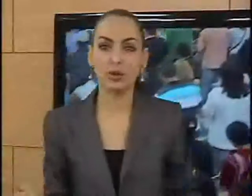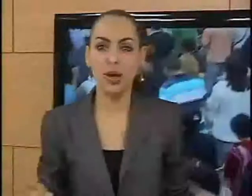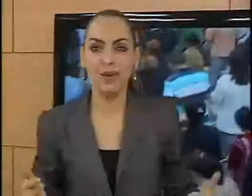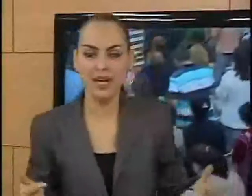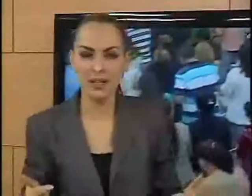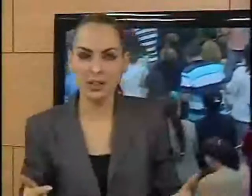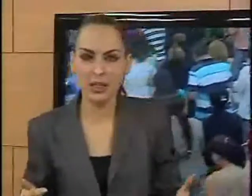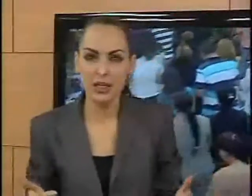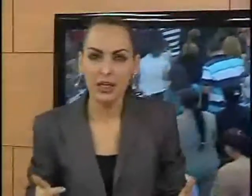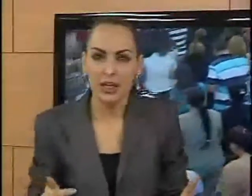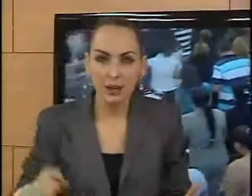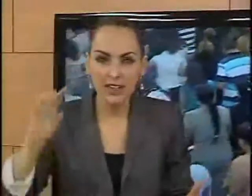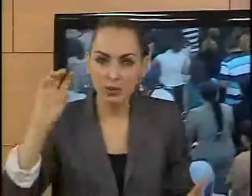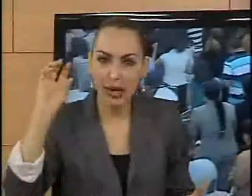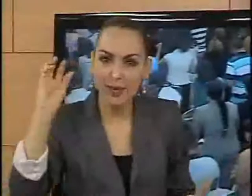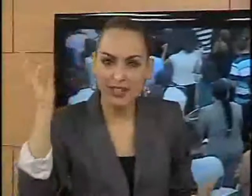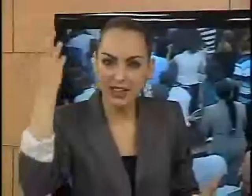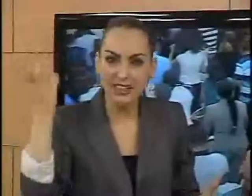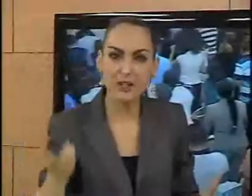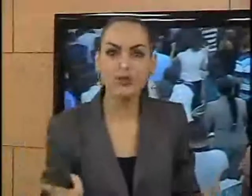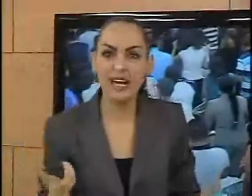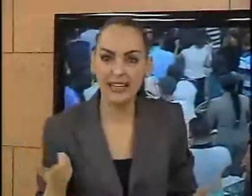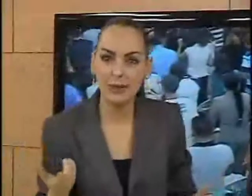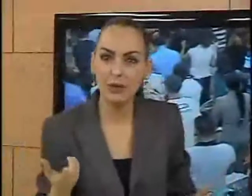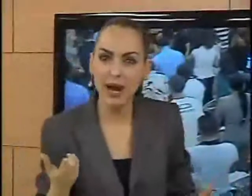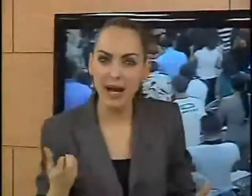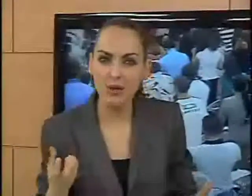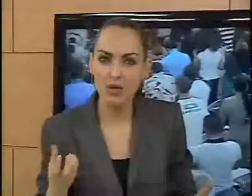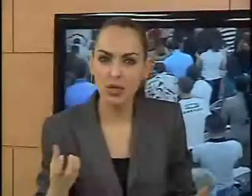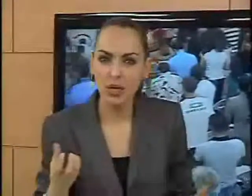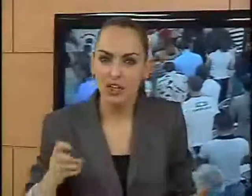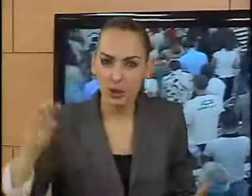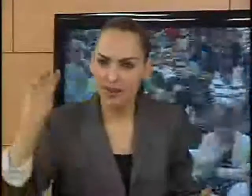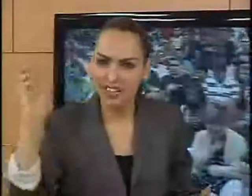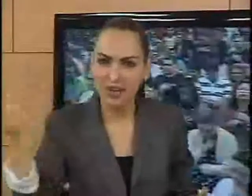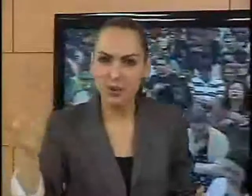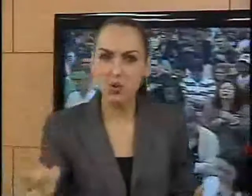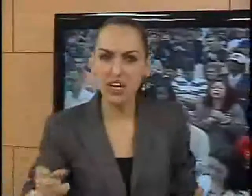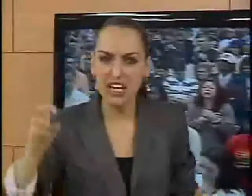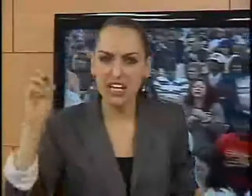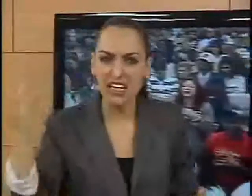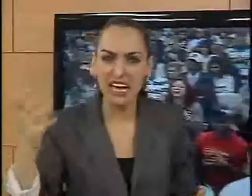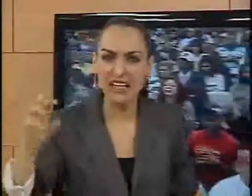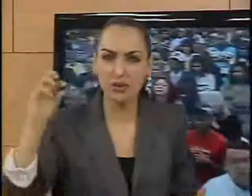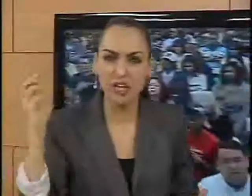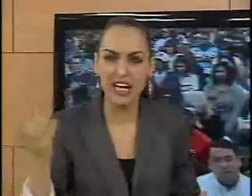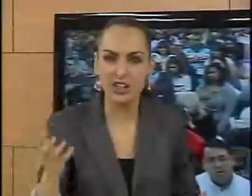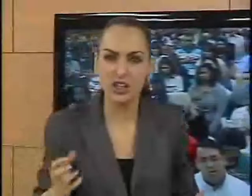tua mente. Talvez a tua cabeça já está sendo virada pelo mal. Só pensamento ruim, incrédulo,